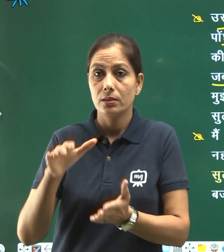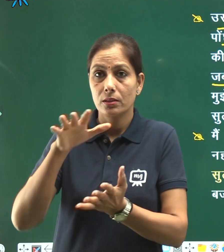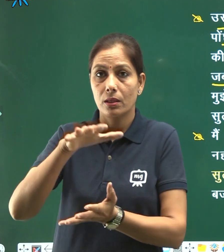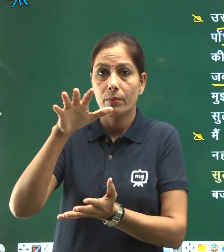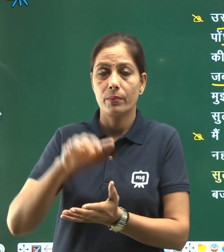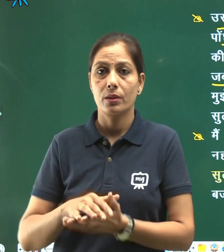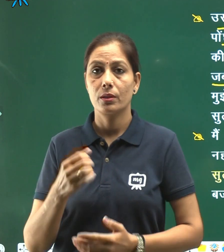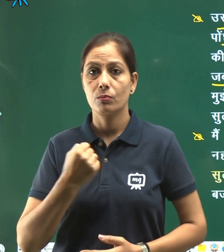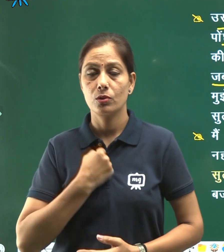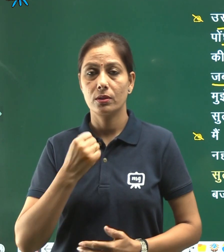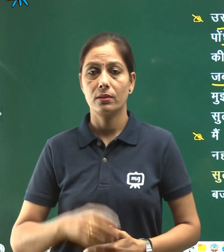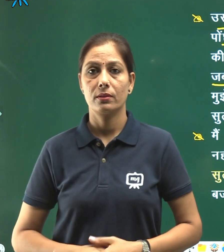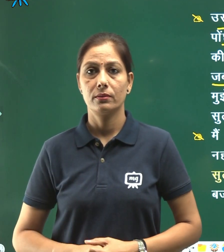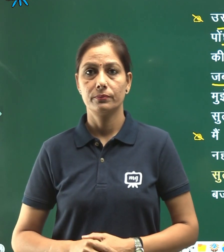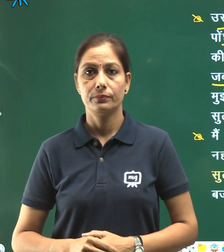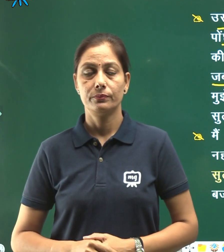मुझे